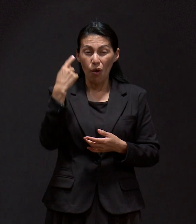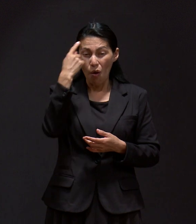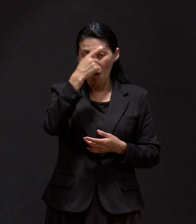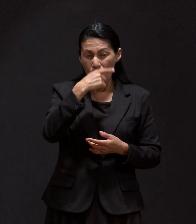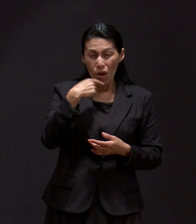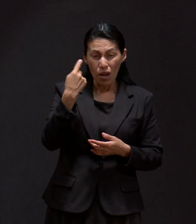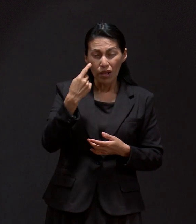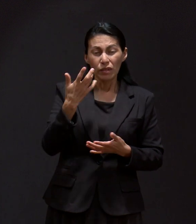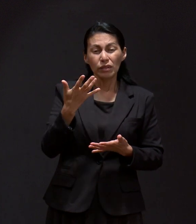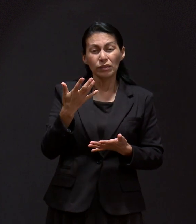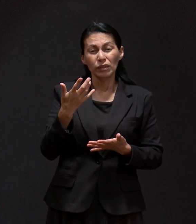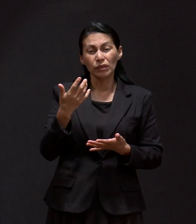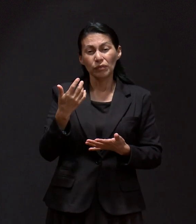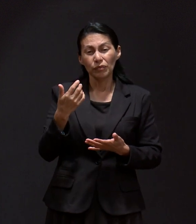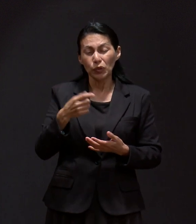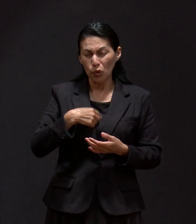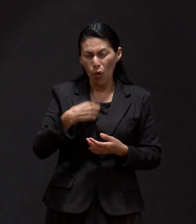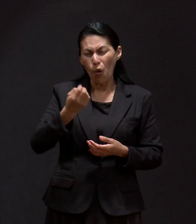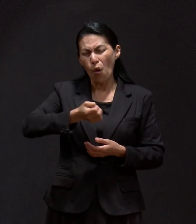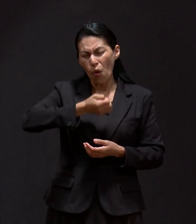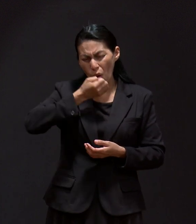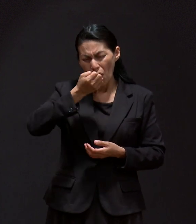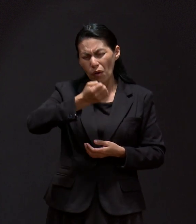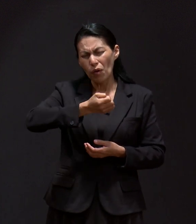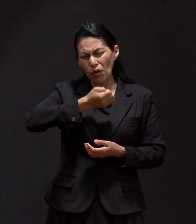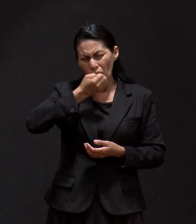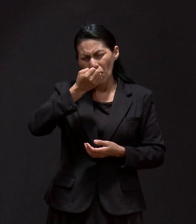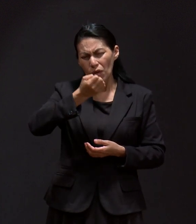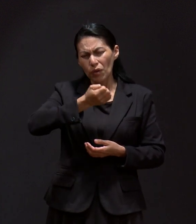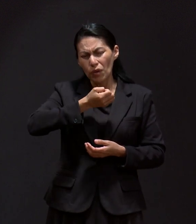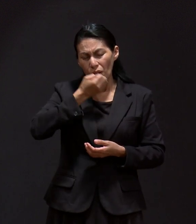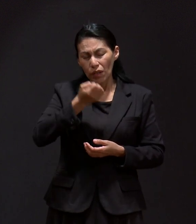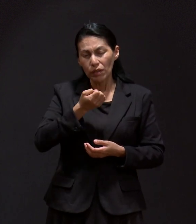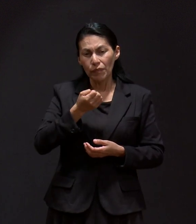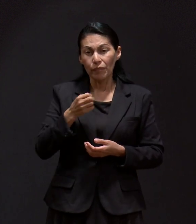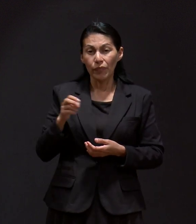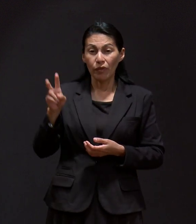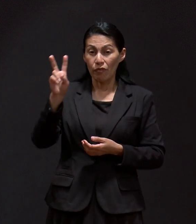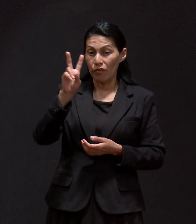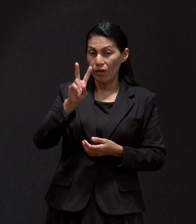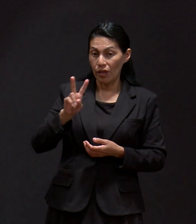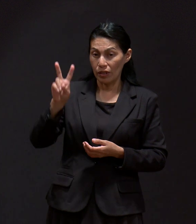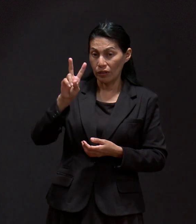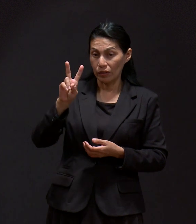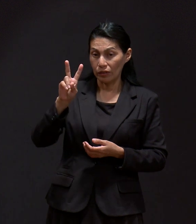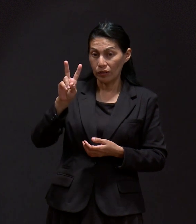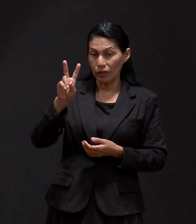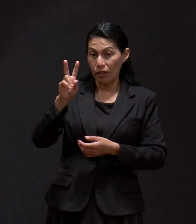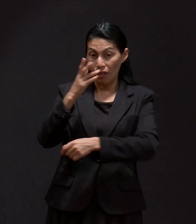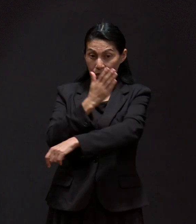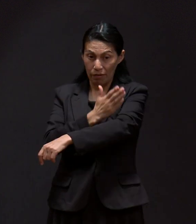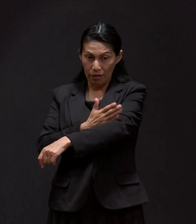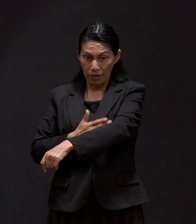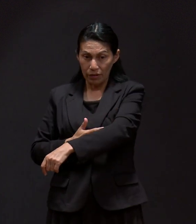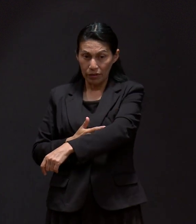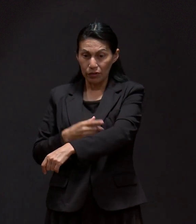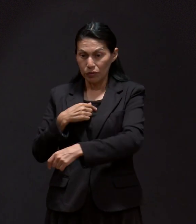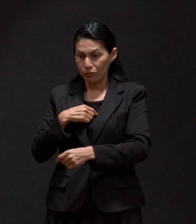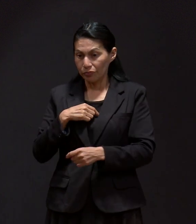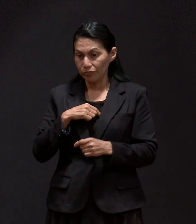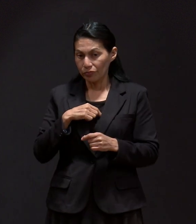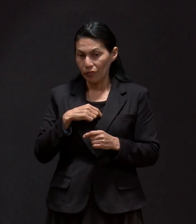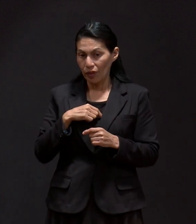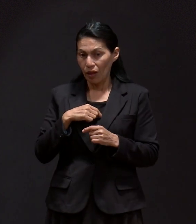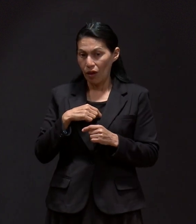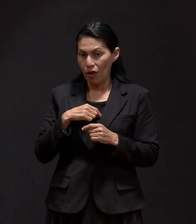horas de camino a la ciudad de monterrey en autobús también fui llorando me acuerdo que fue un viernes yo llegué por la tarde